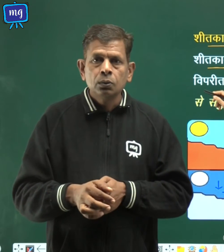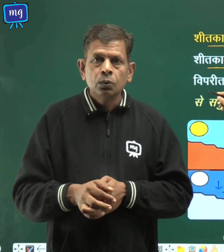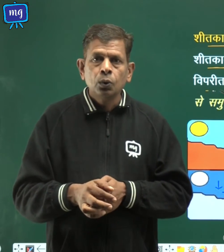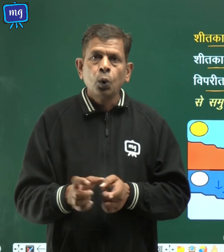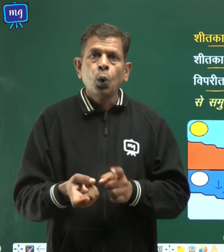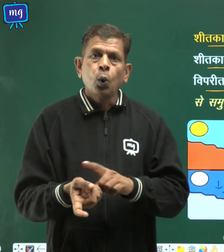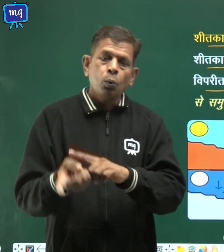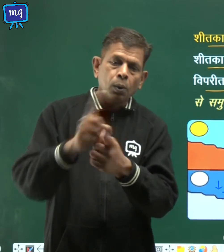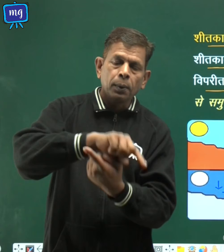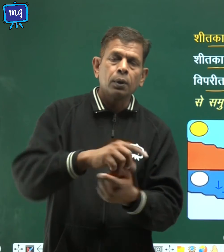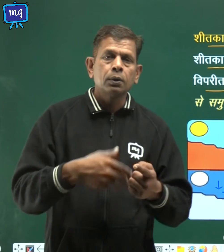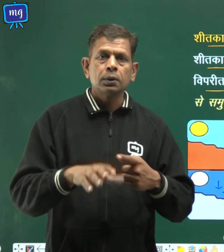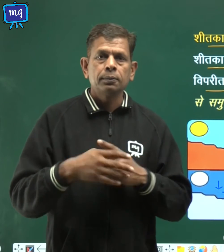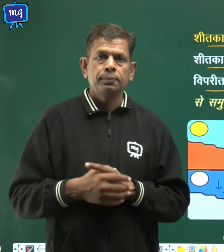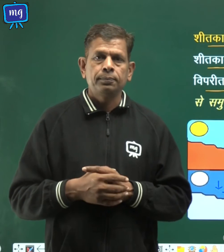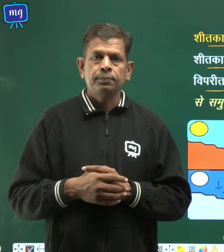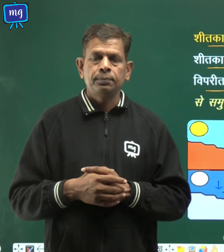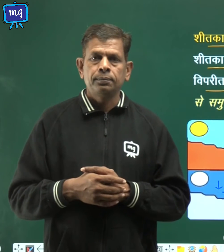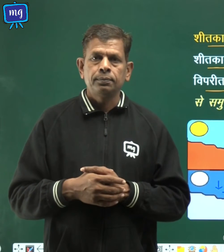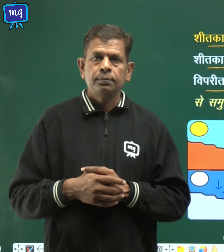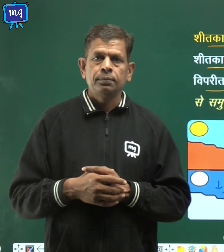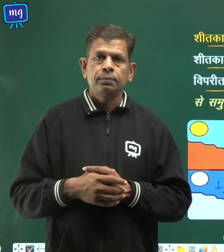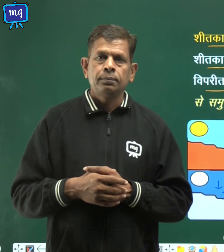विपरीत हो जाती है